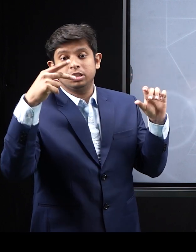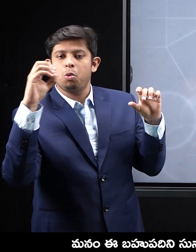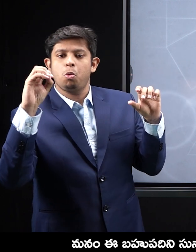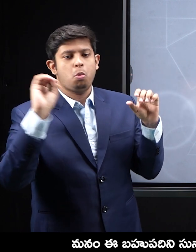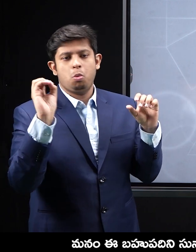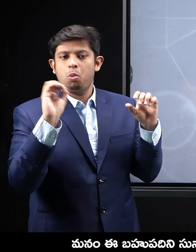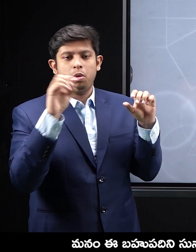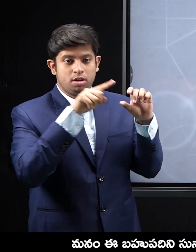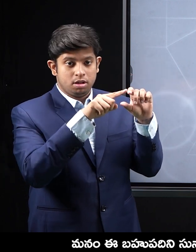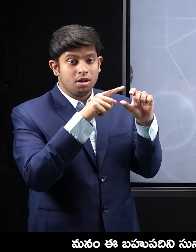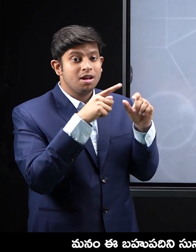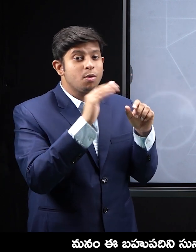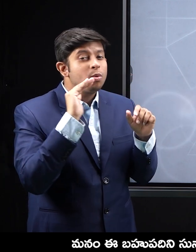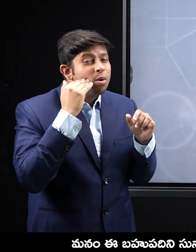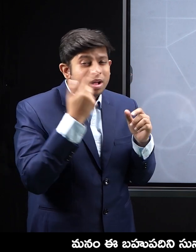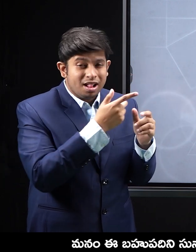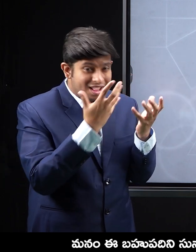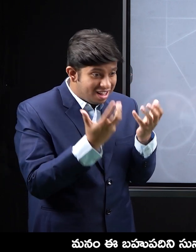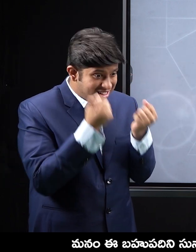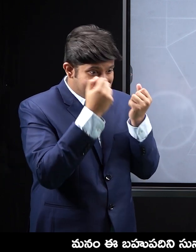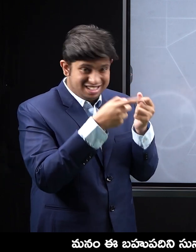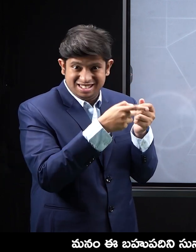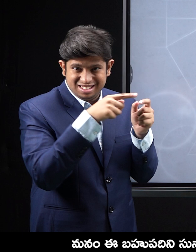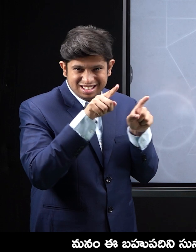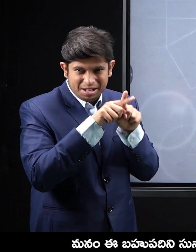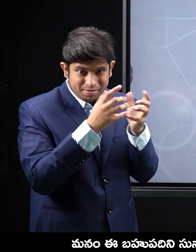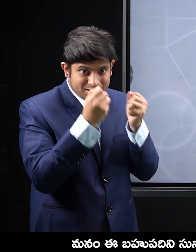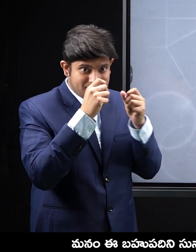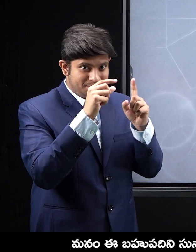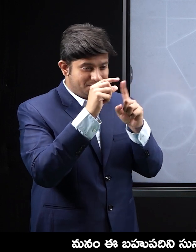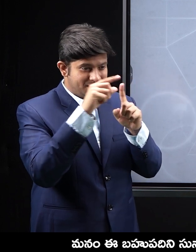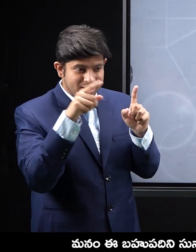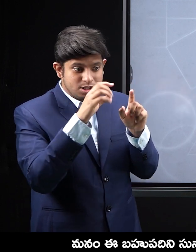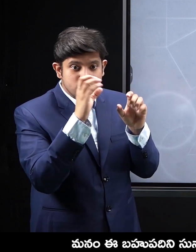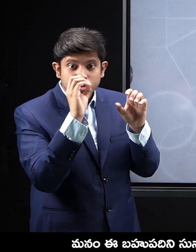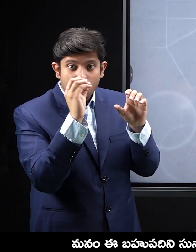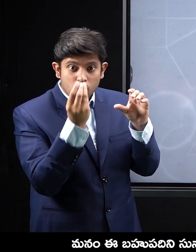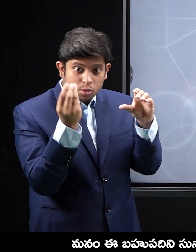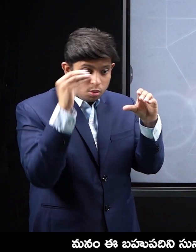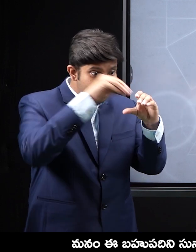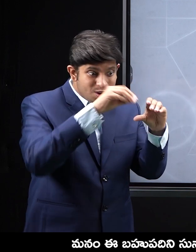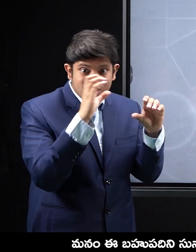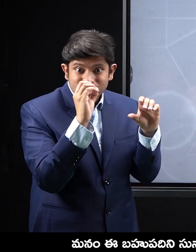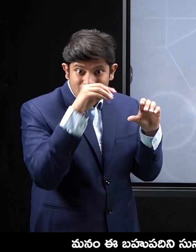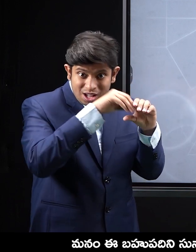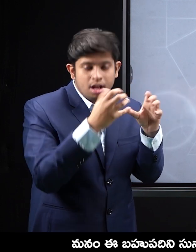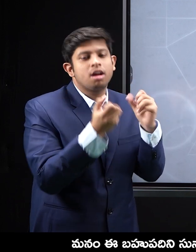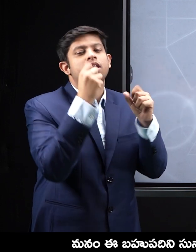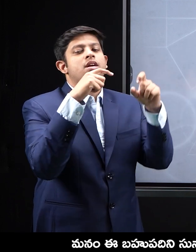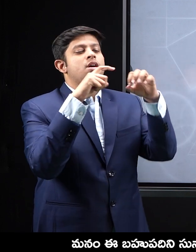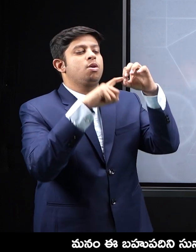మనం ఈ బహుపదిని 0కి సమం చేసినప్పుడు మనం ఒక వర్గ సమీకరణాన్ని పొందుతాము.